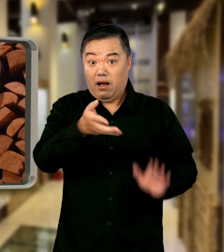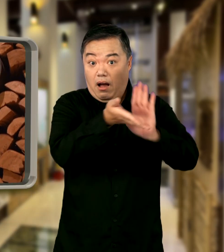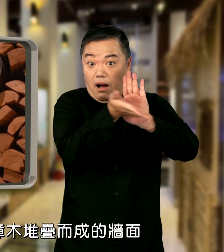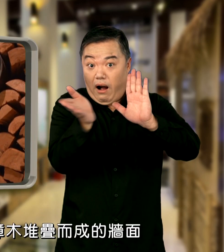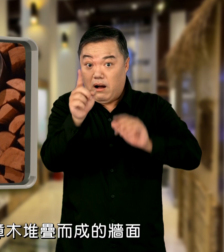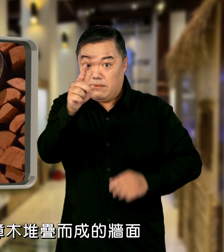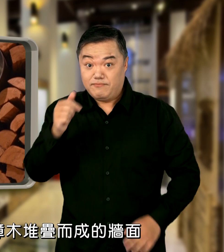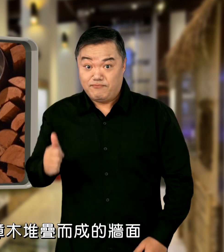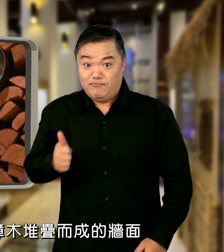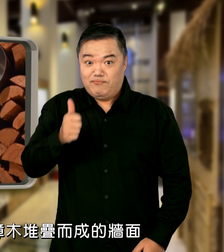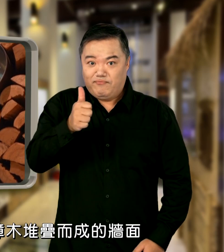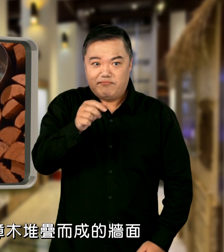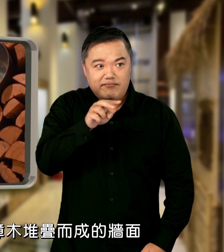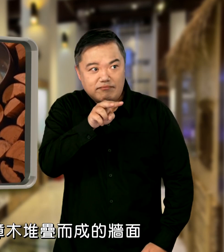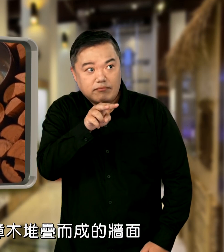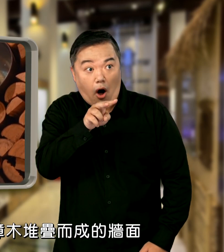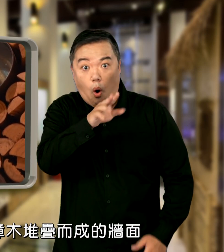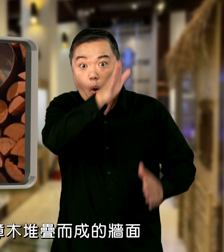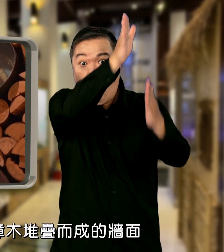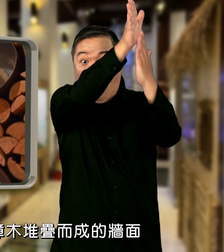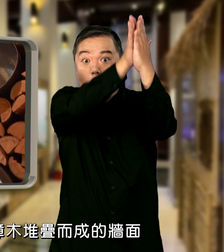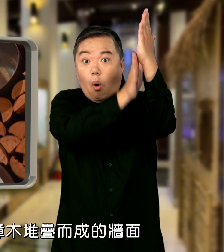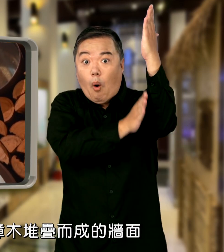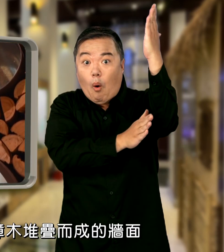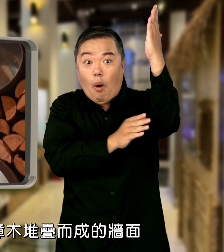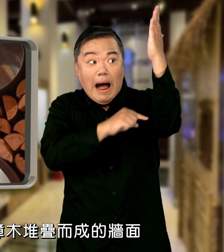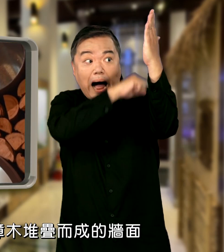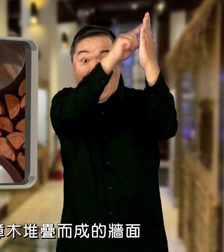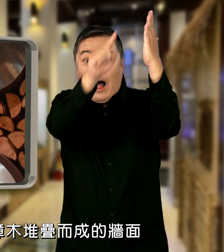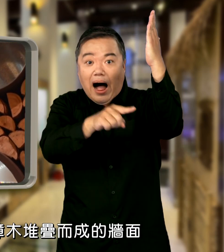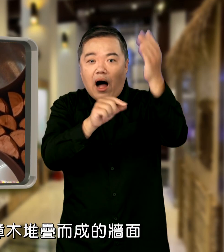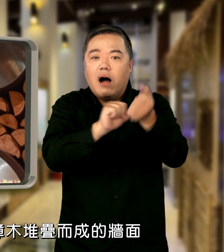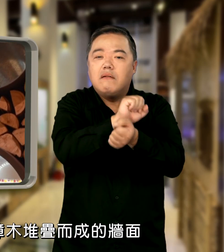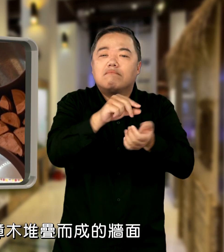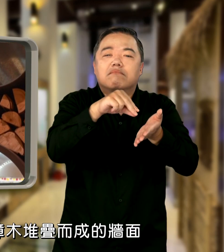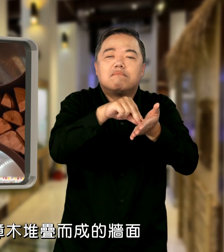走进感受这个樟木堆叠而成的墙面。